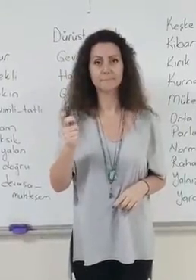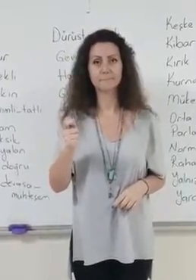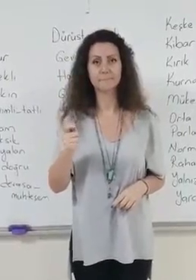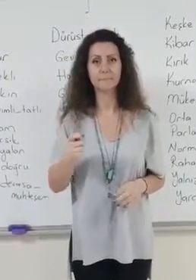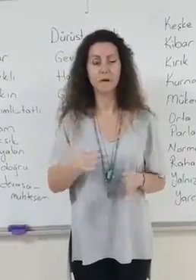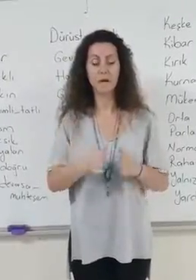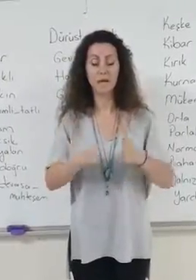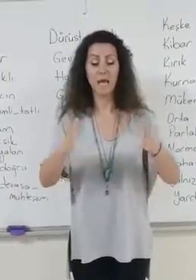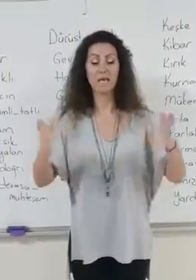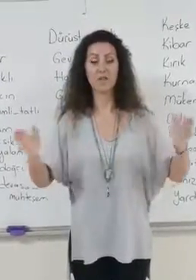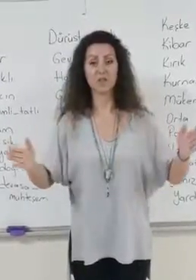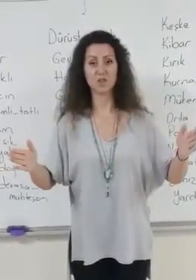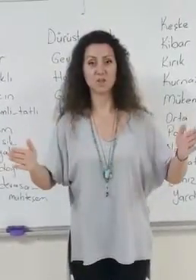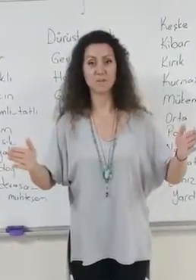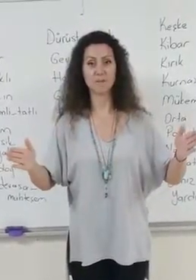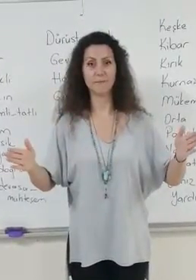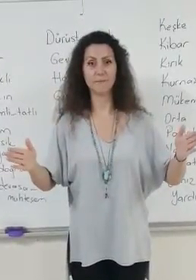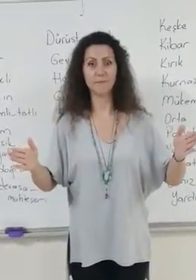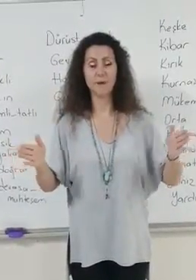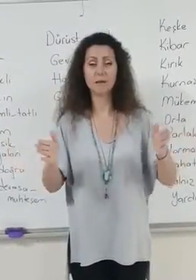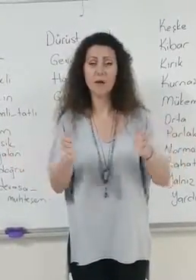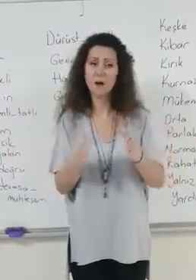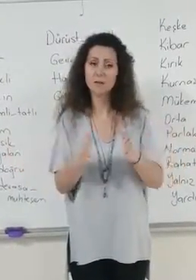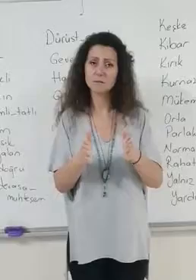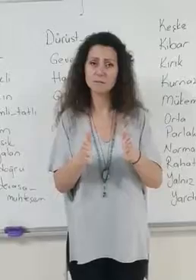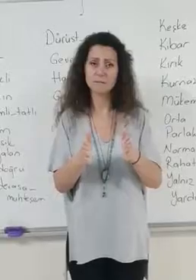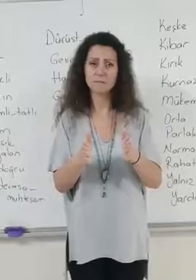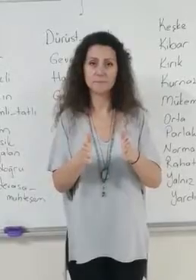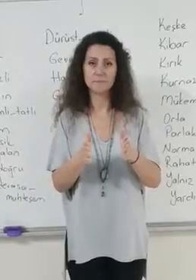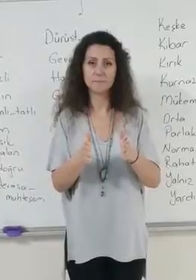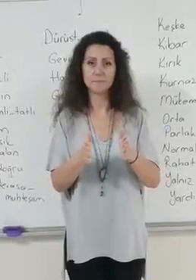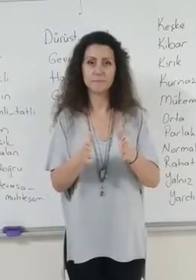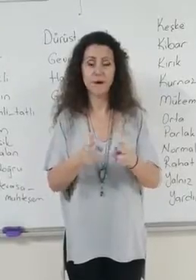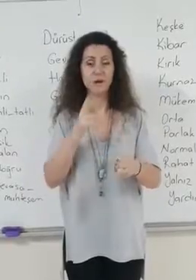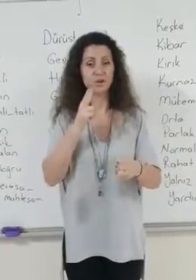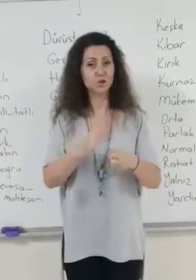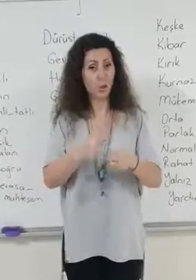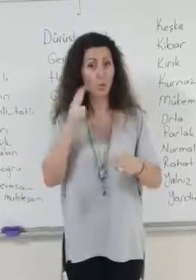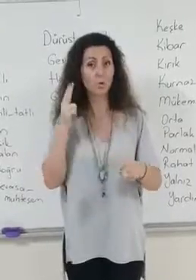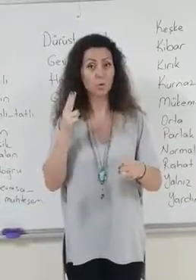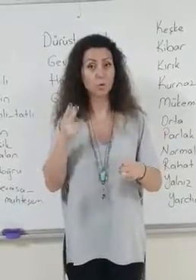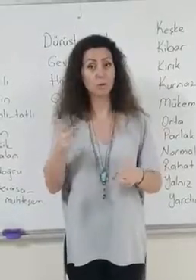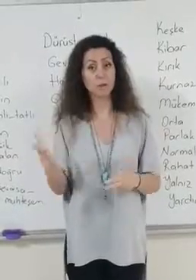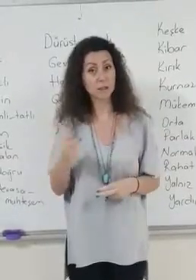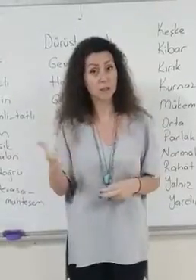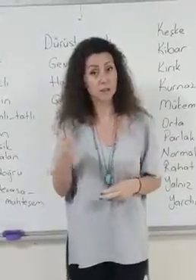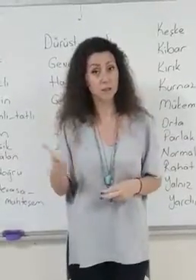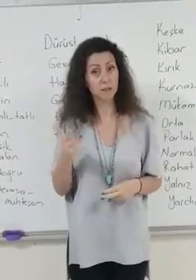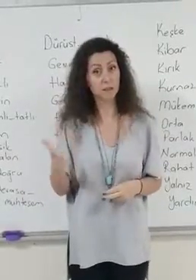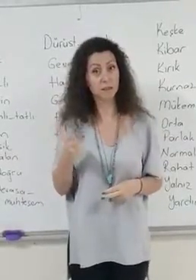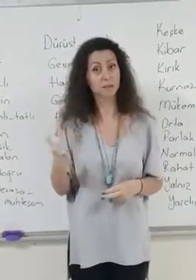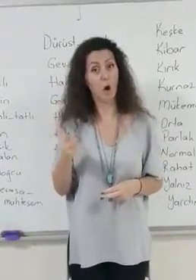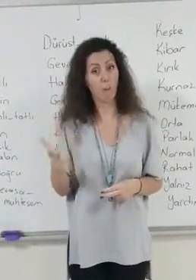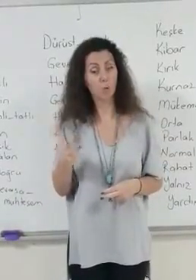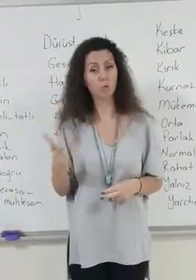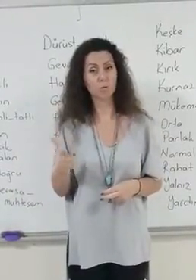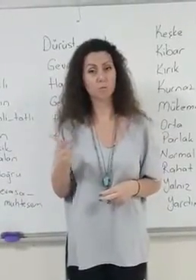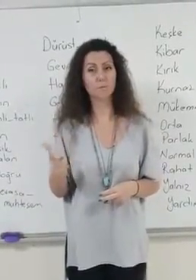geniş, dar, çabuk, hızlı, çabuk,